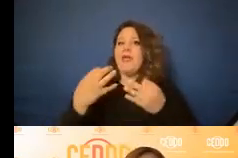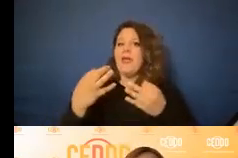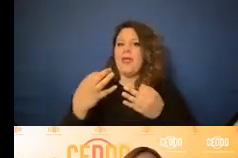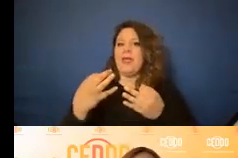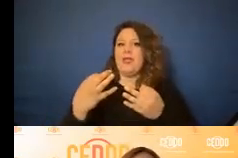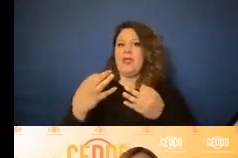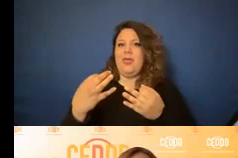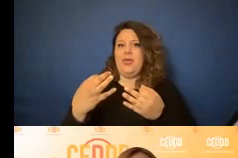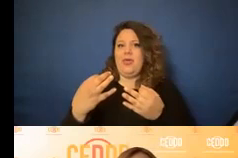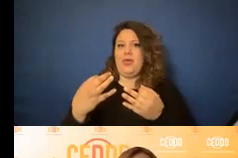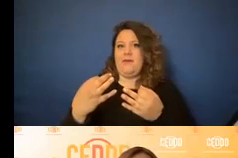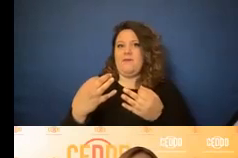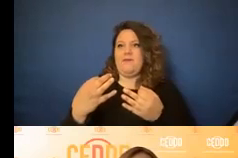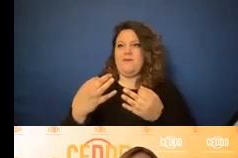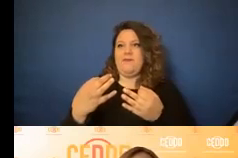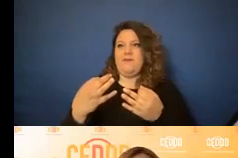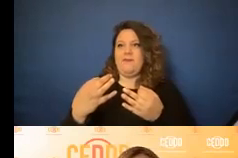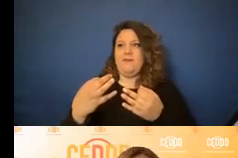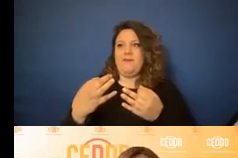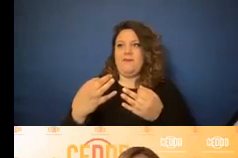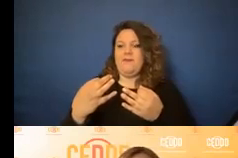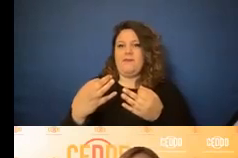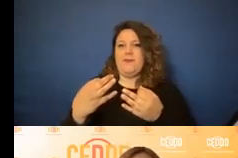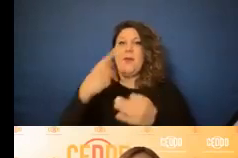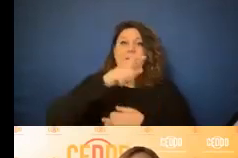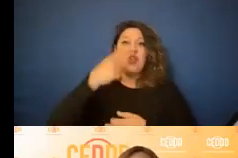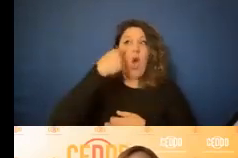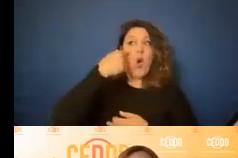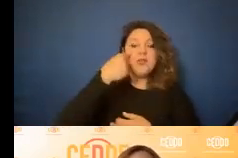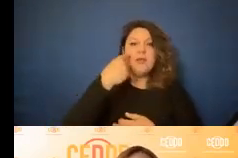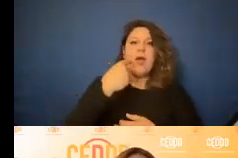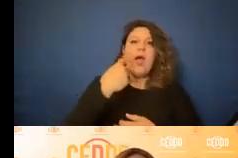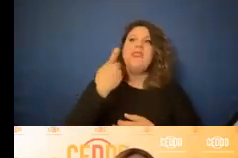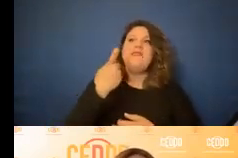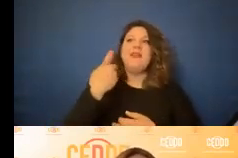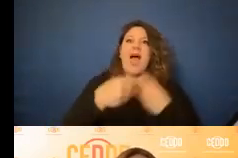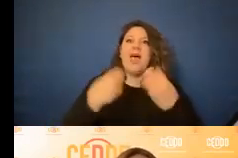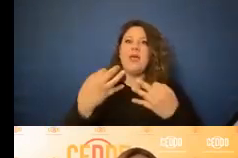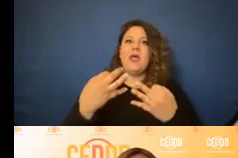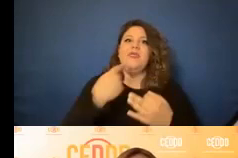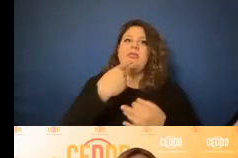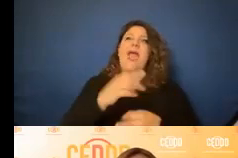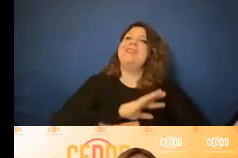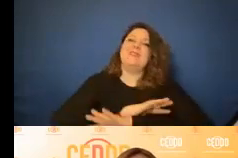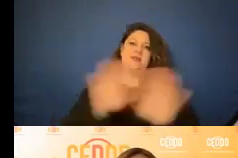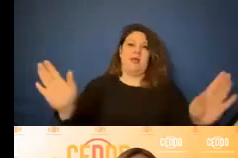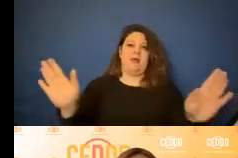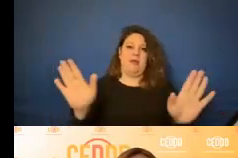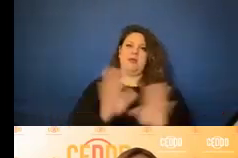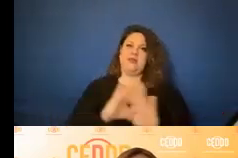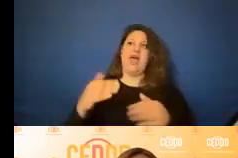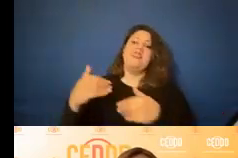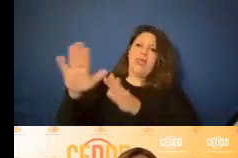las víctimas. Es decir, oye, déjale en paz, ya está bien. El decir, oye, aquí estamos todos, son los que tienen que aislar las